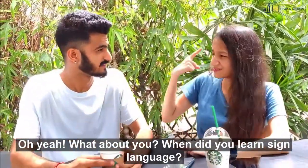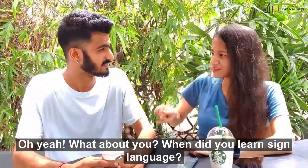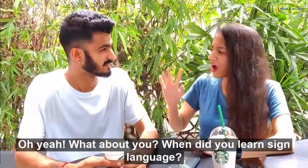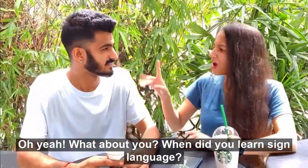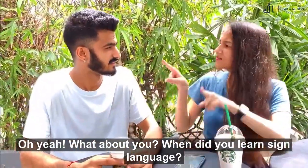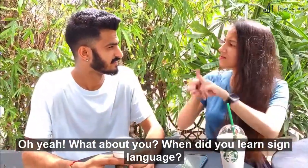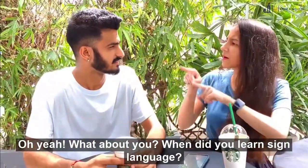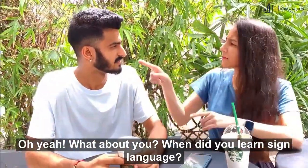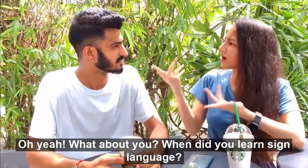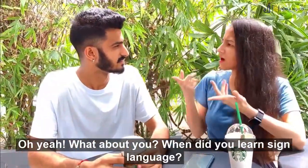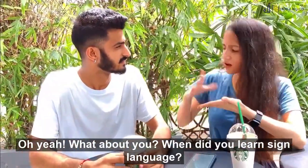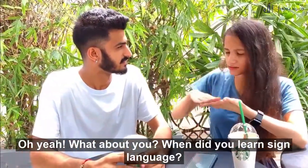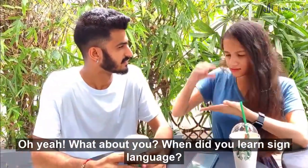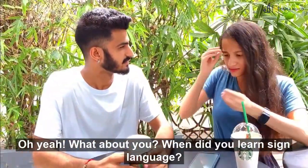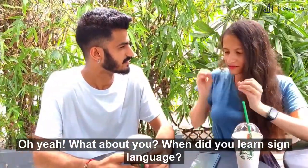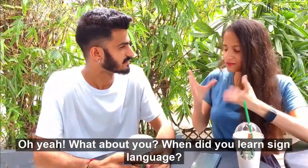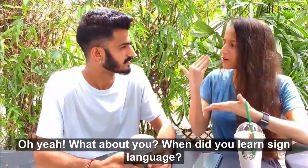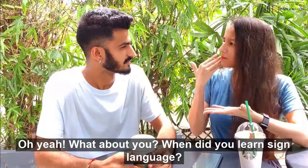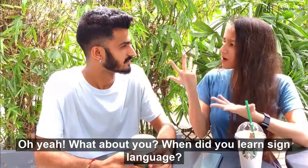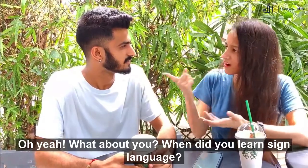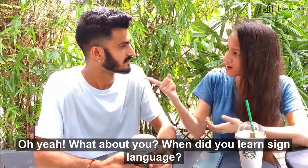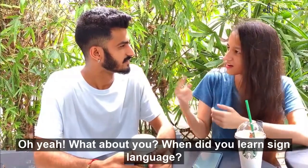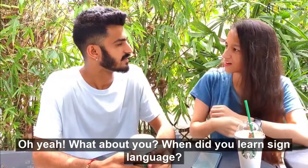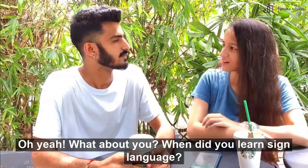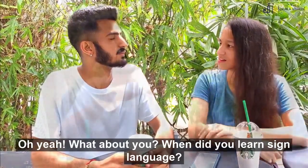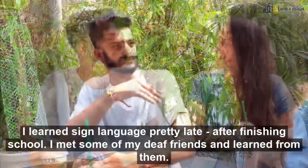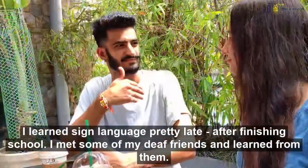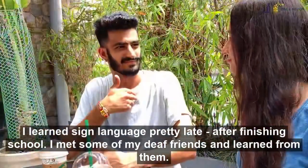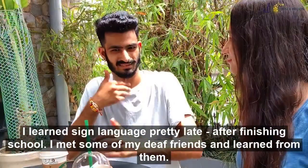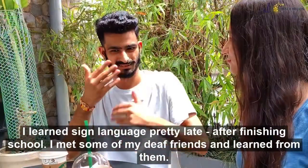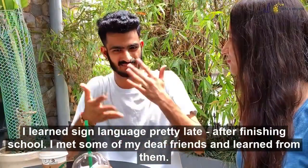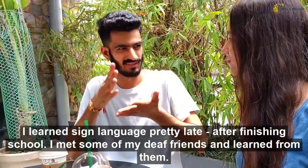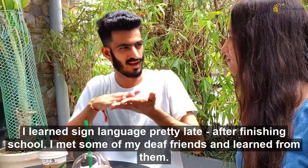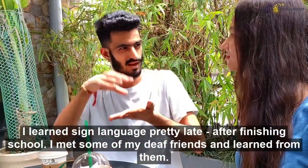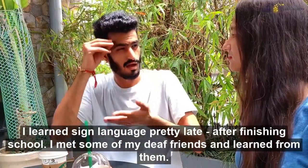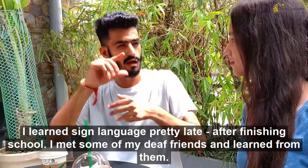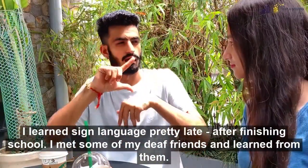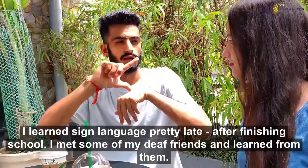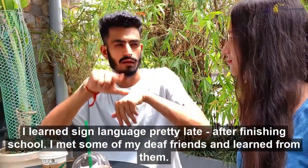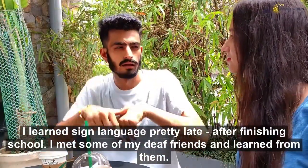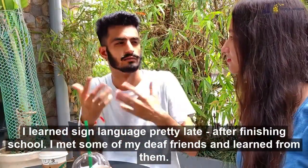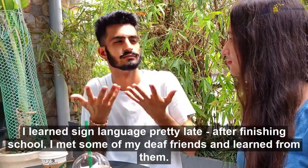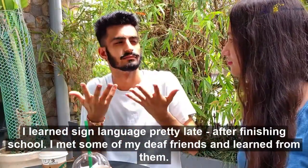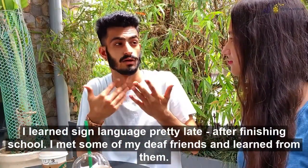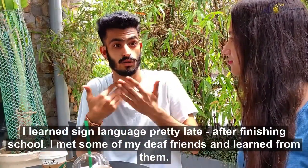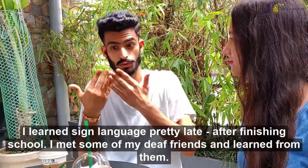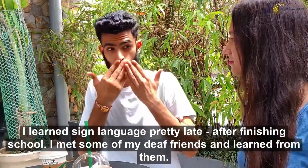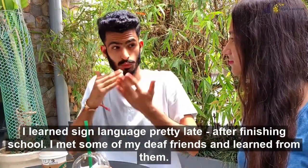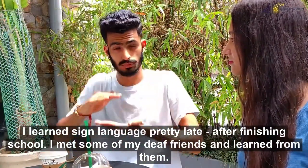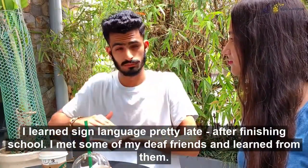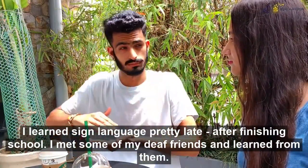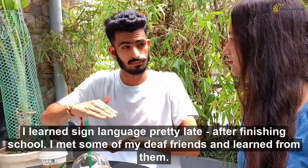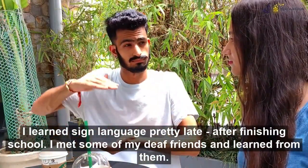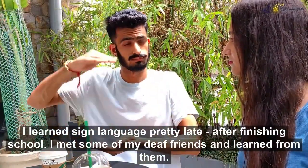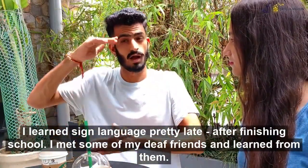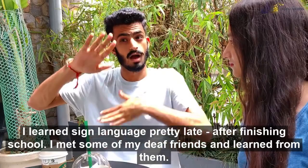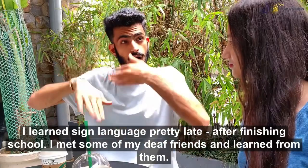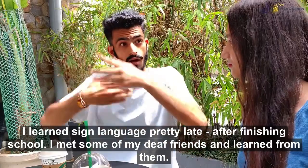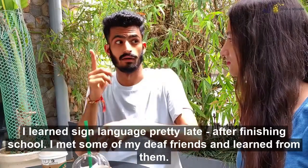सही में तुम बताओ तुमने सांकेतिक भाषा कब सीखी मैंने सांकेतिक भाषा बहुत ही बाद में सीखी अपनी पढ़ाई